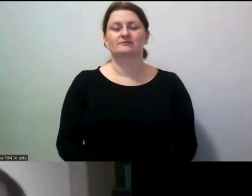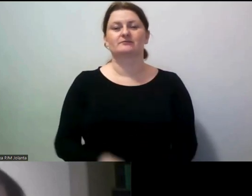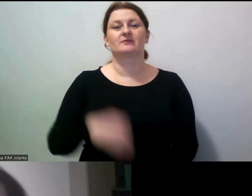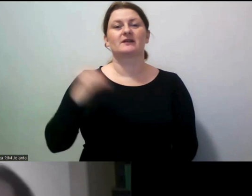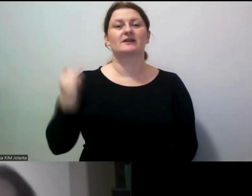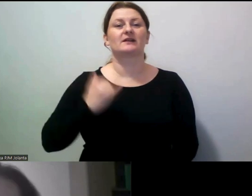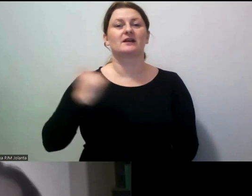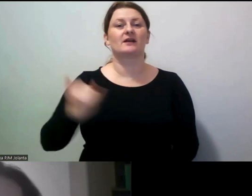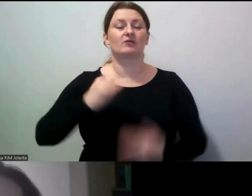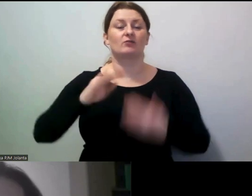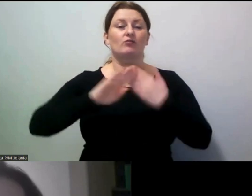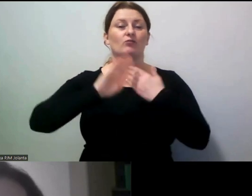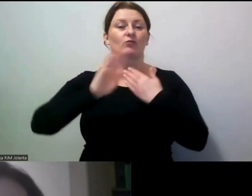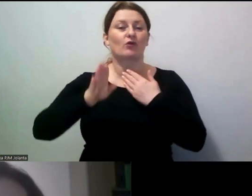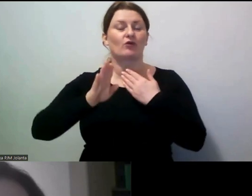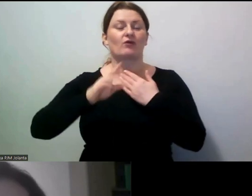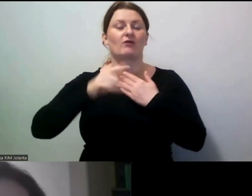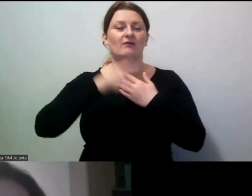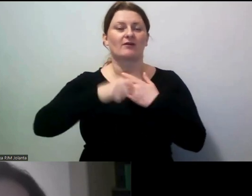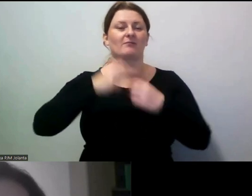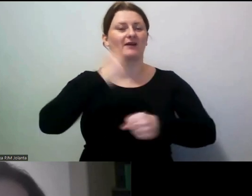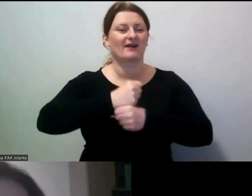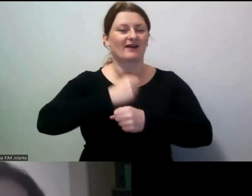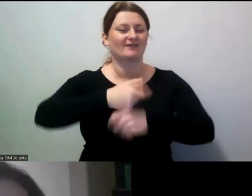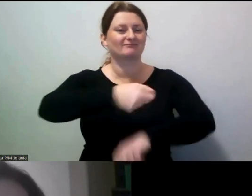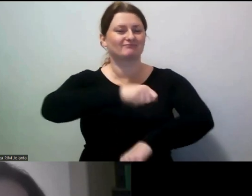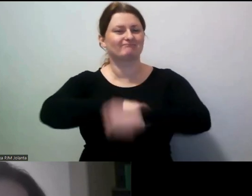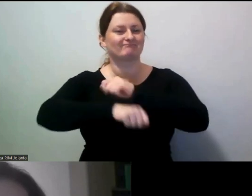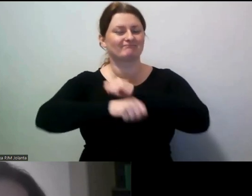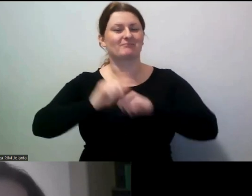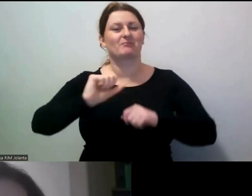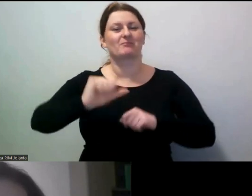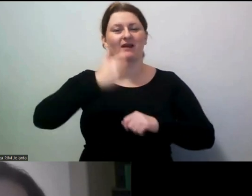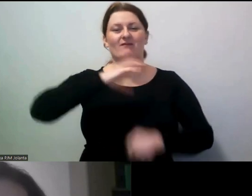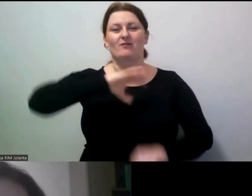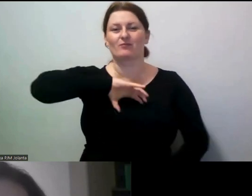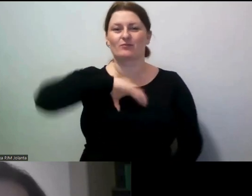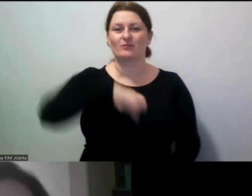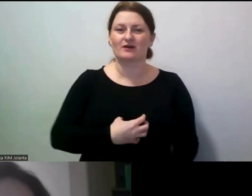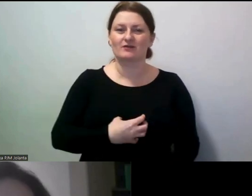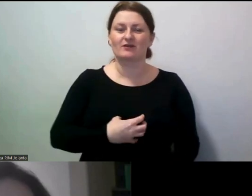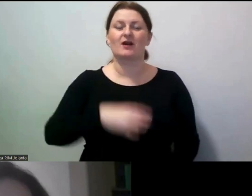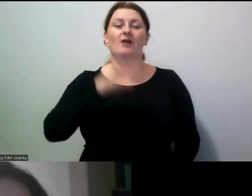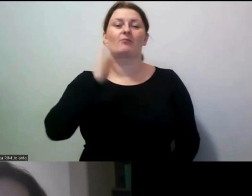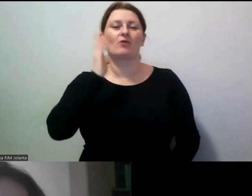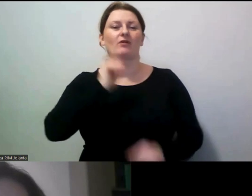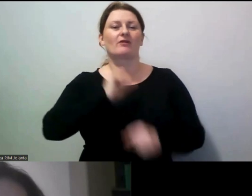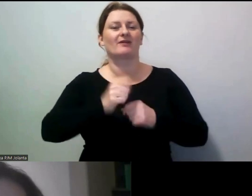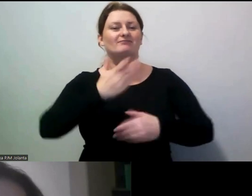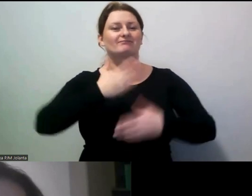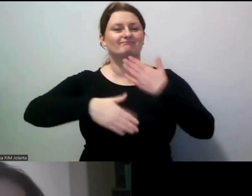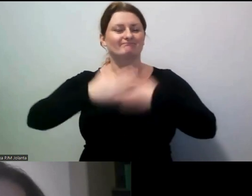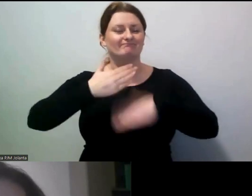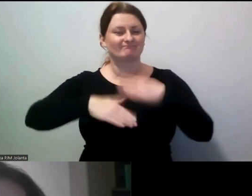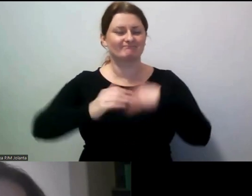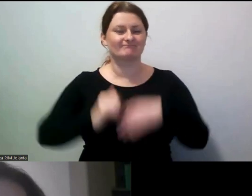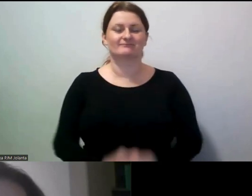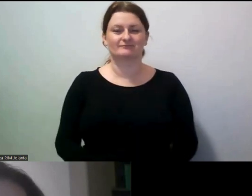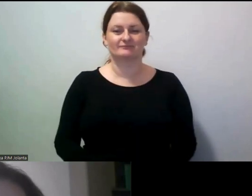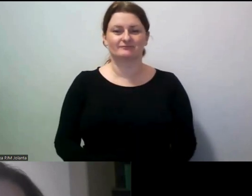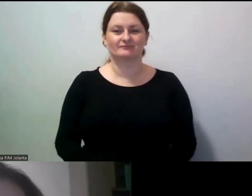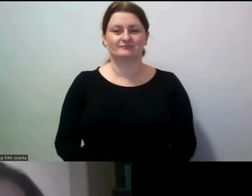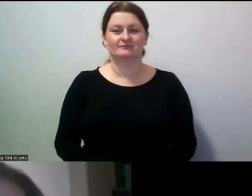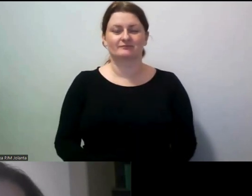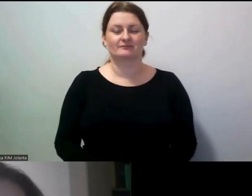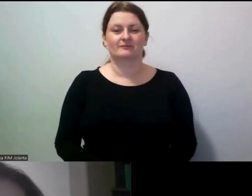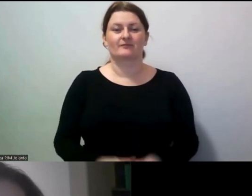Zawsze po takiej pracy pewnie najpierw jest zmęczenie, ale później jest ta satysfakcja. A